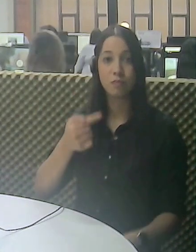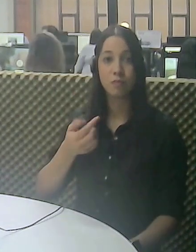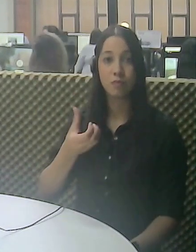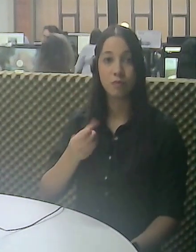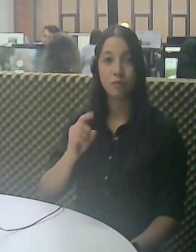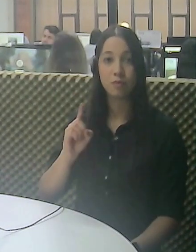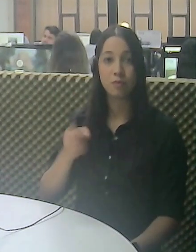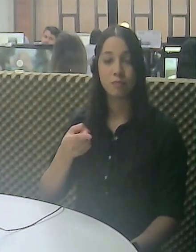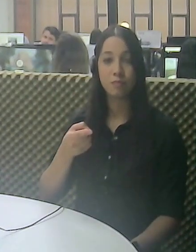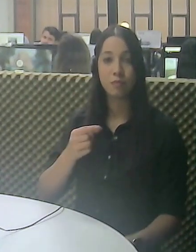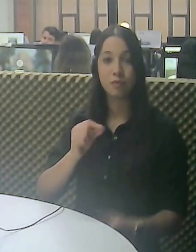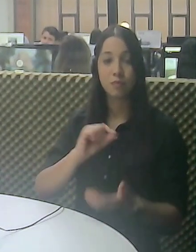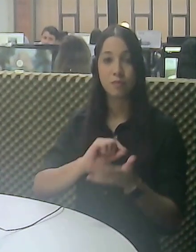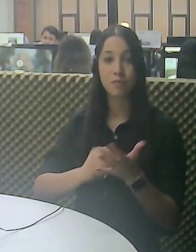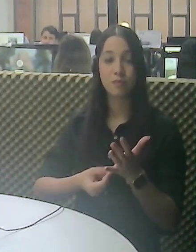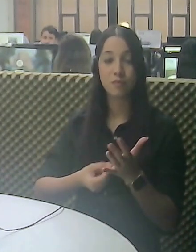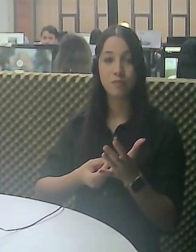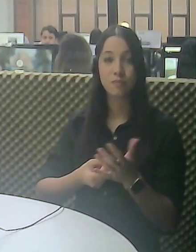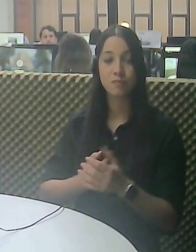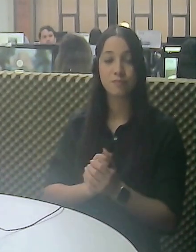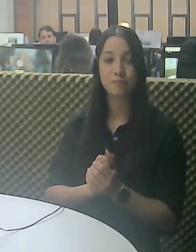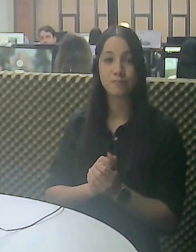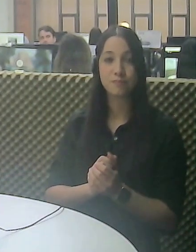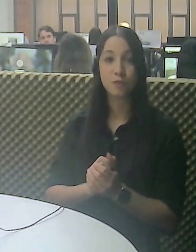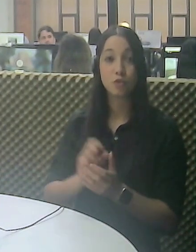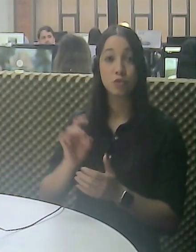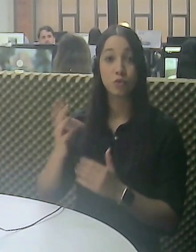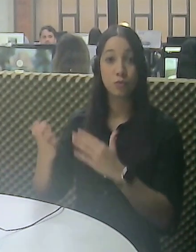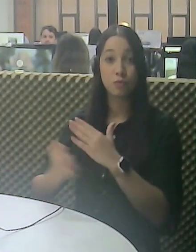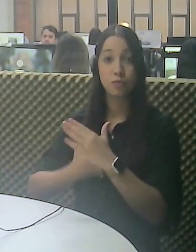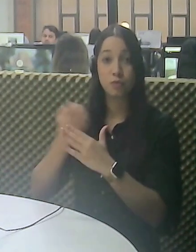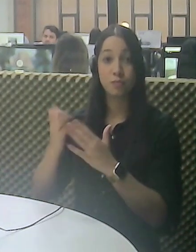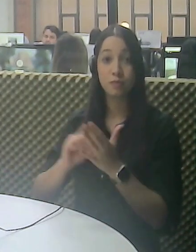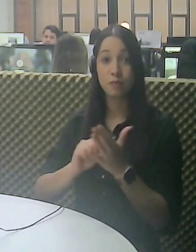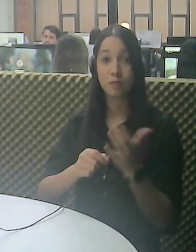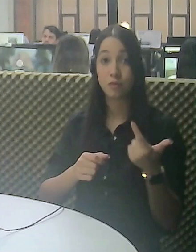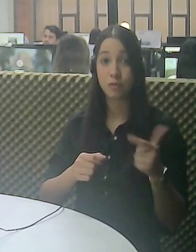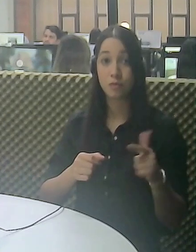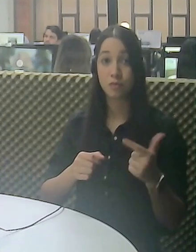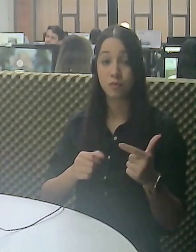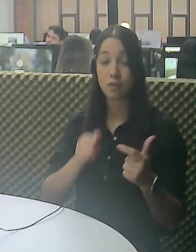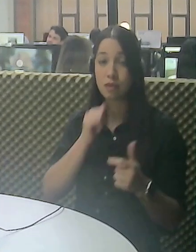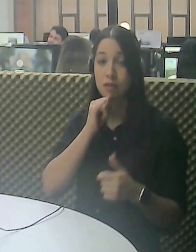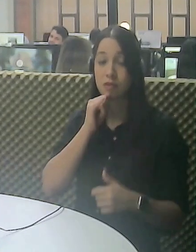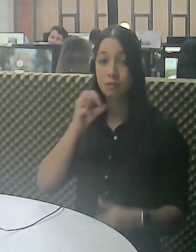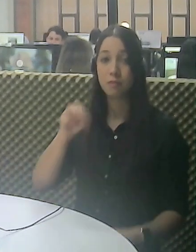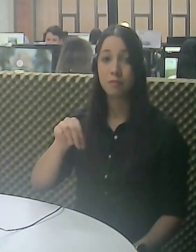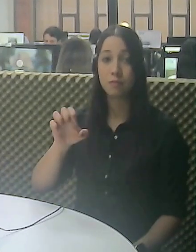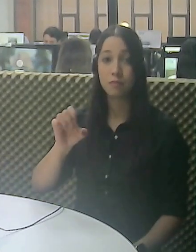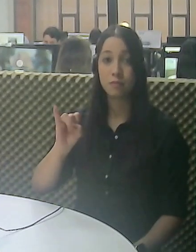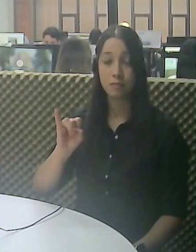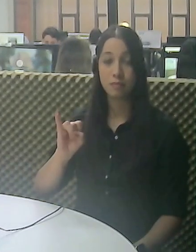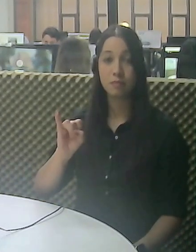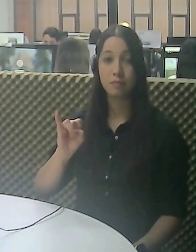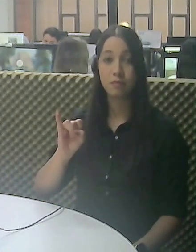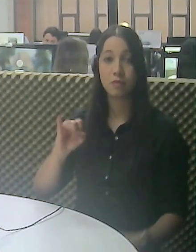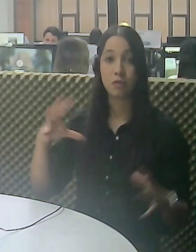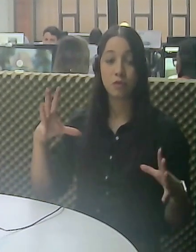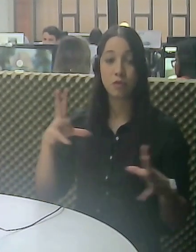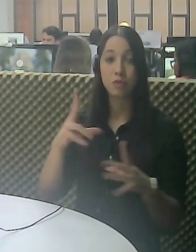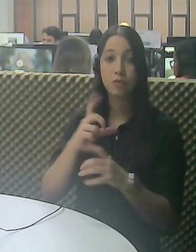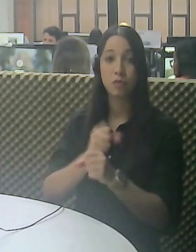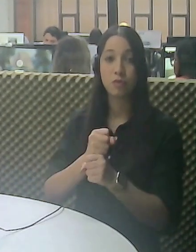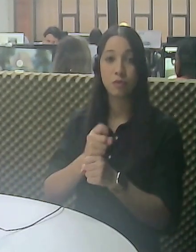mil constituições. Quando consideramos somente as empresas sem cadastro, como os microempreendedores individuais, o total